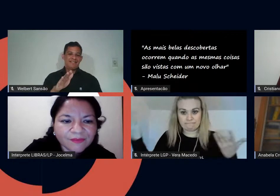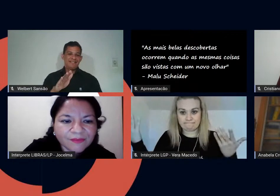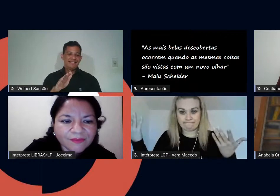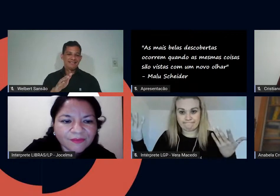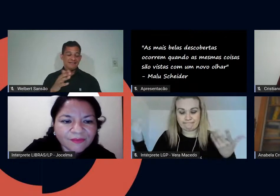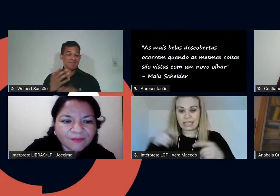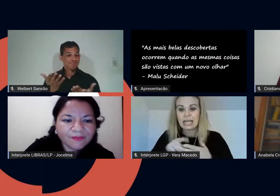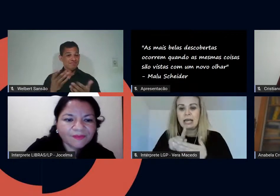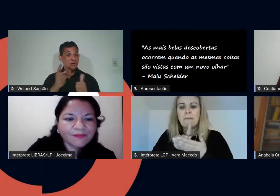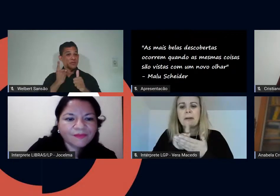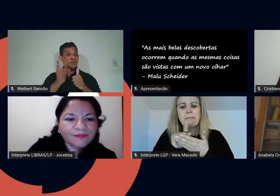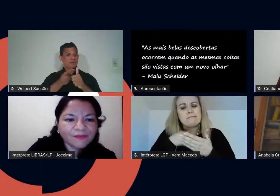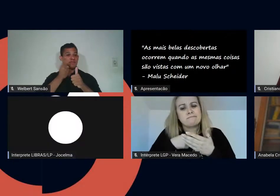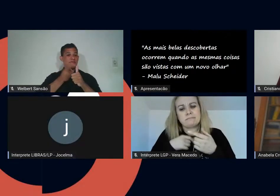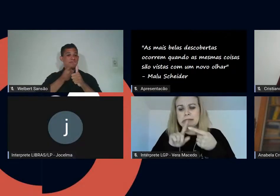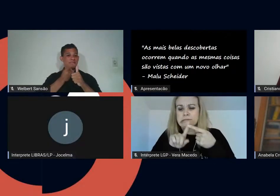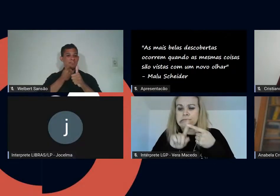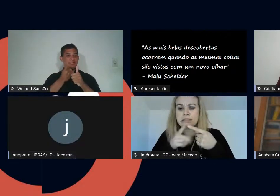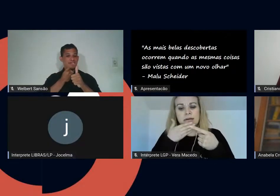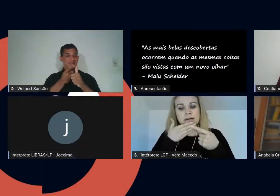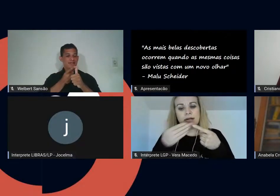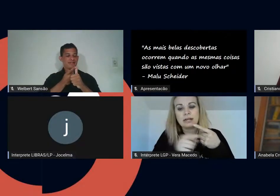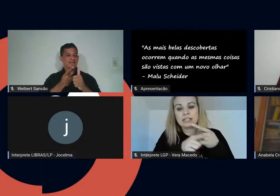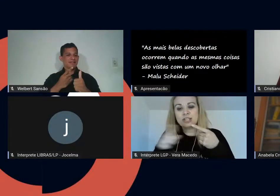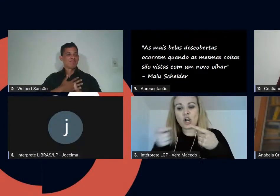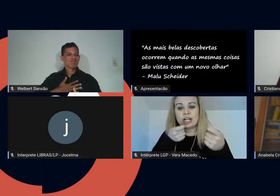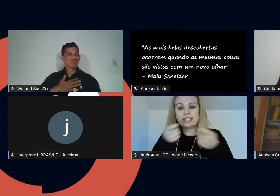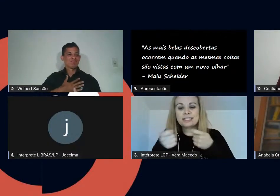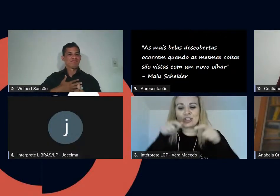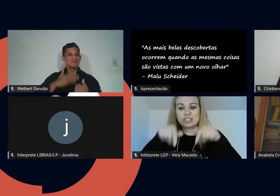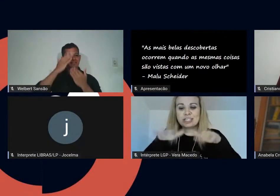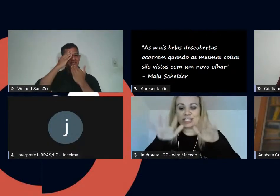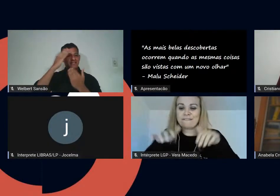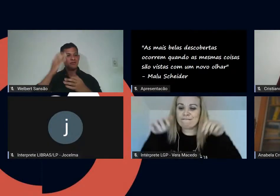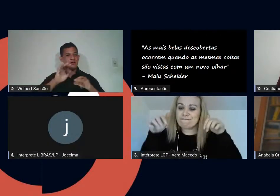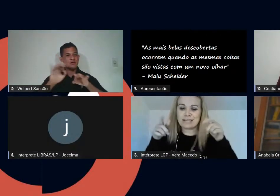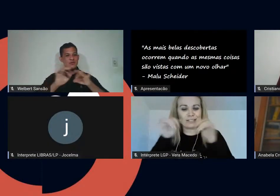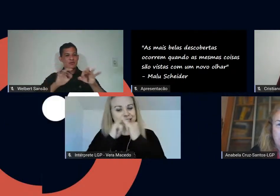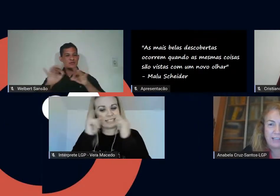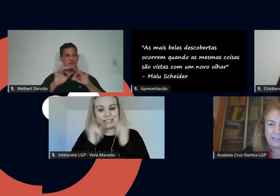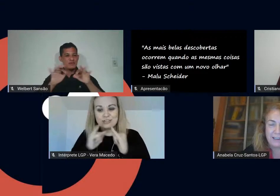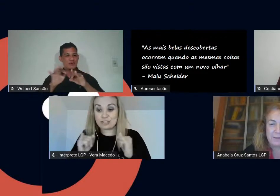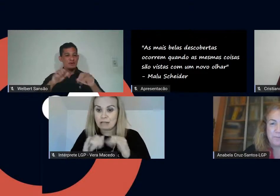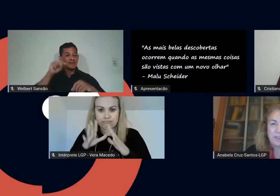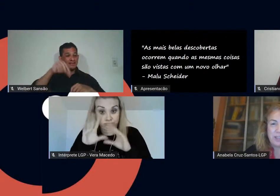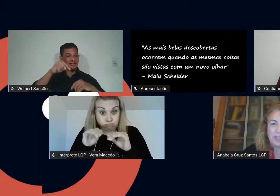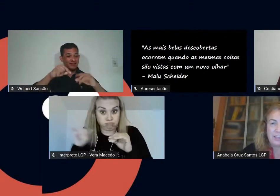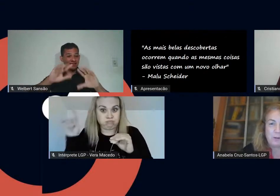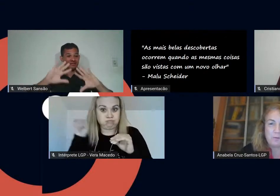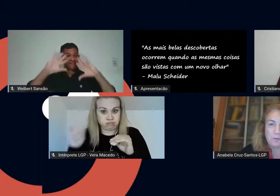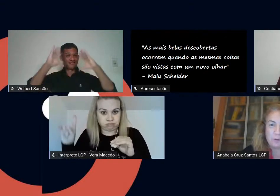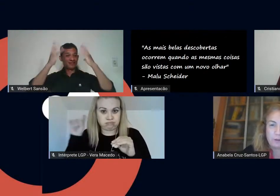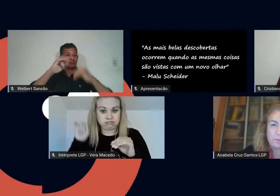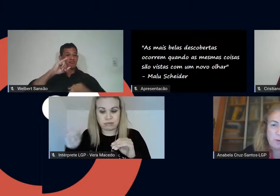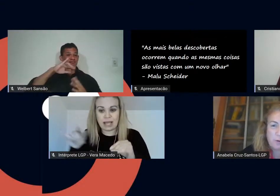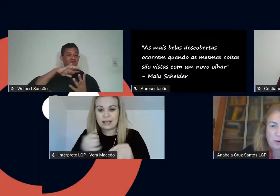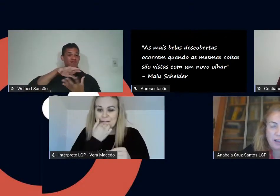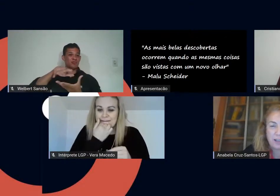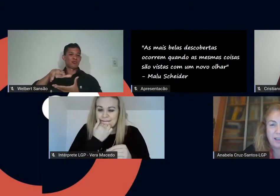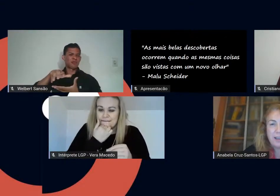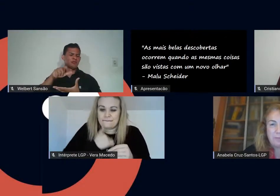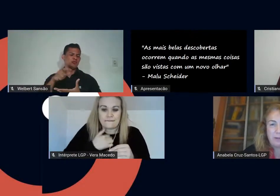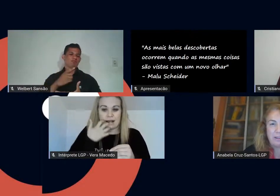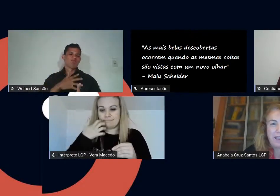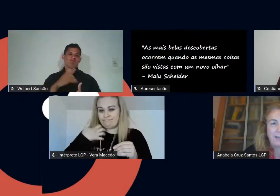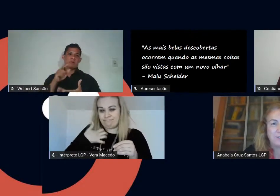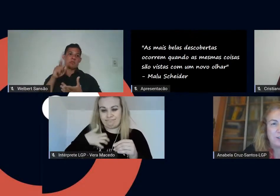tarde. Quero em primeiro lugar a agradecer à organização deste evento internacional de suma importância e